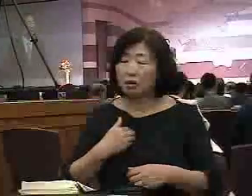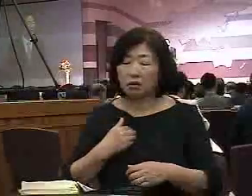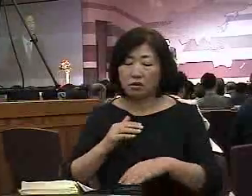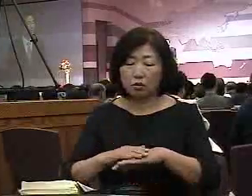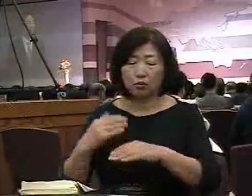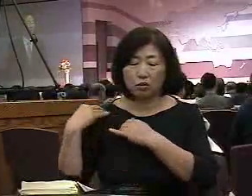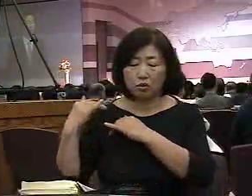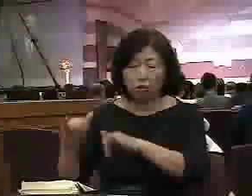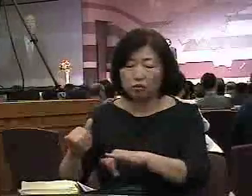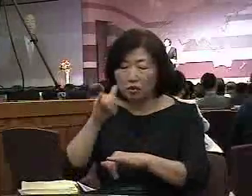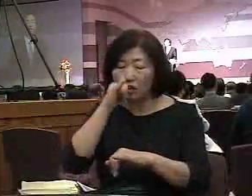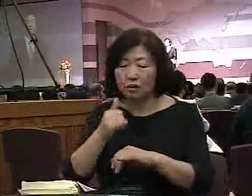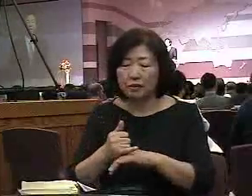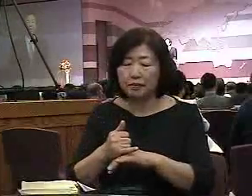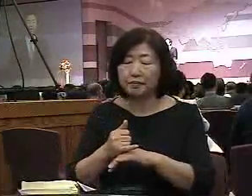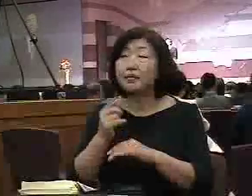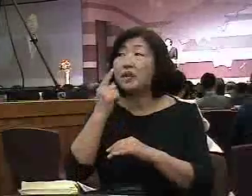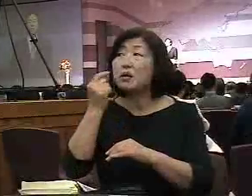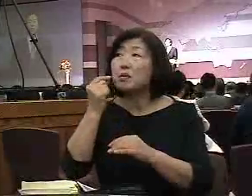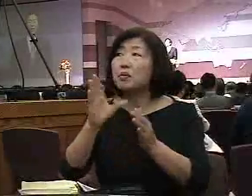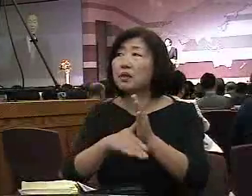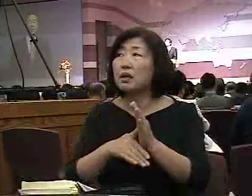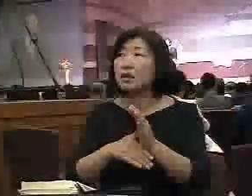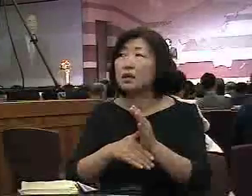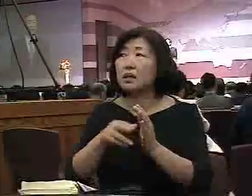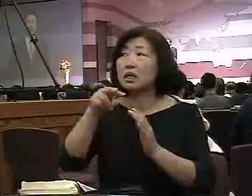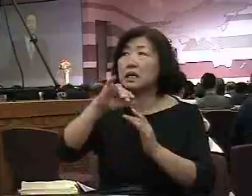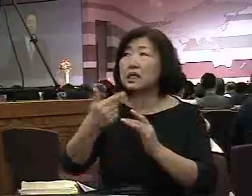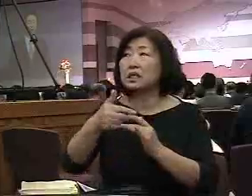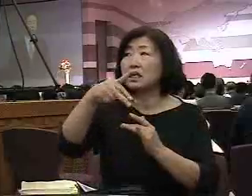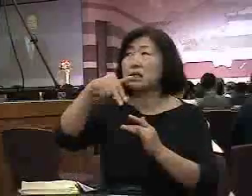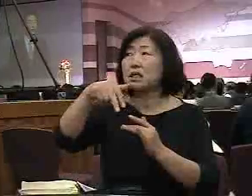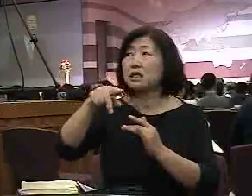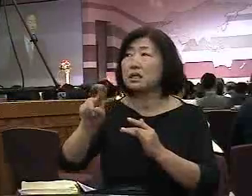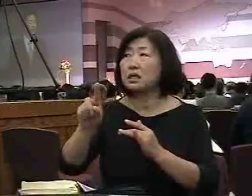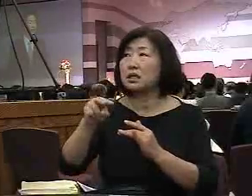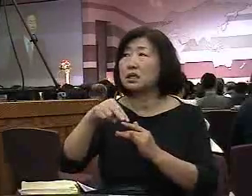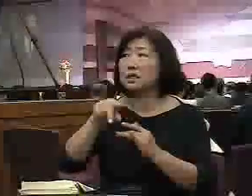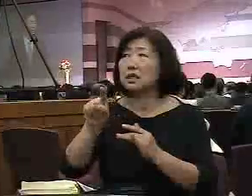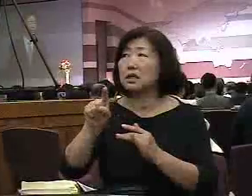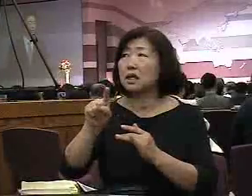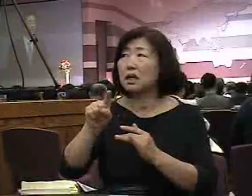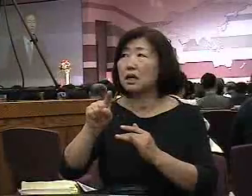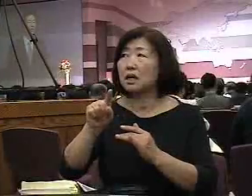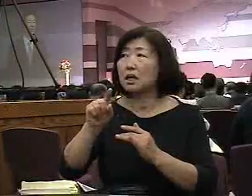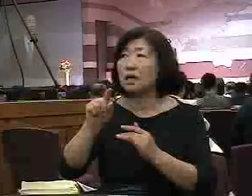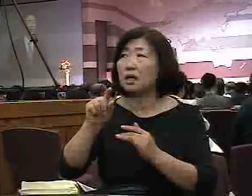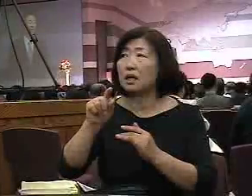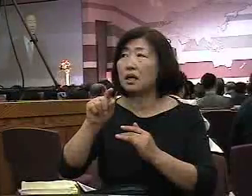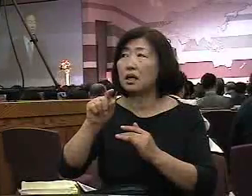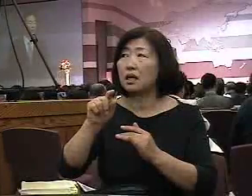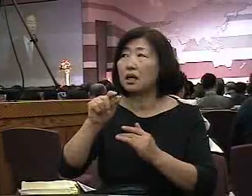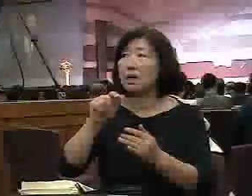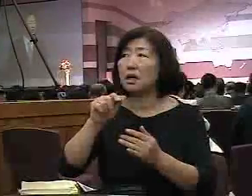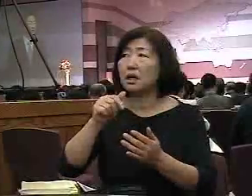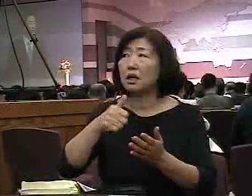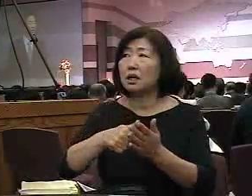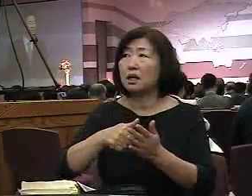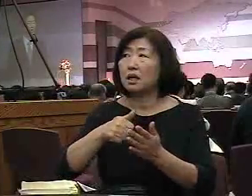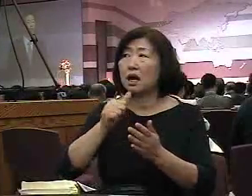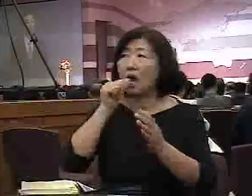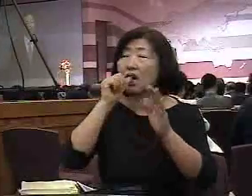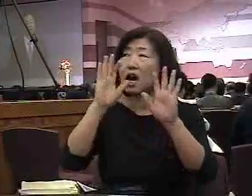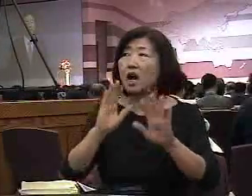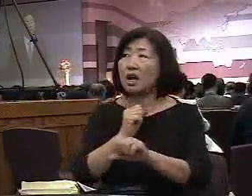있는 것입니다. 일제시대에 신사참배를 반대하시다가 옥고를 치르신 너무나 멋있는 신앙인의 삶을